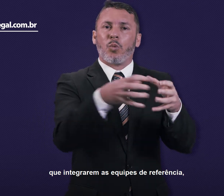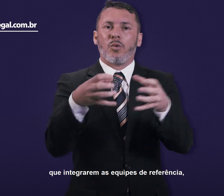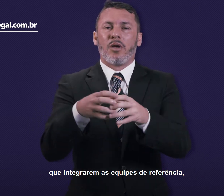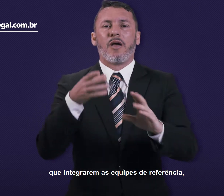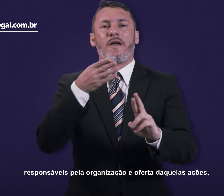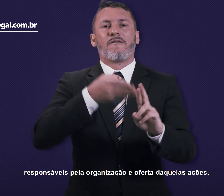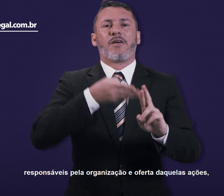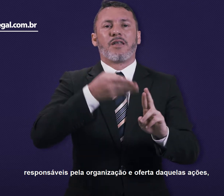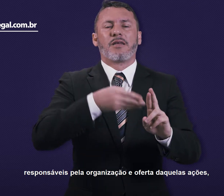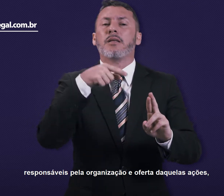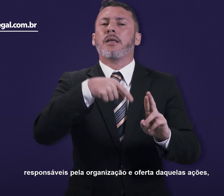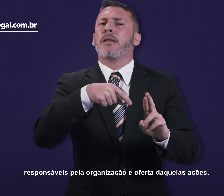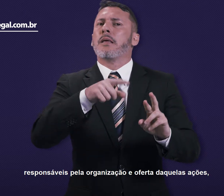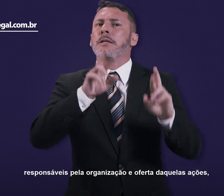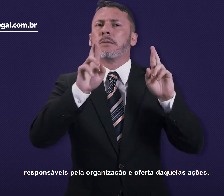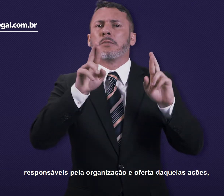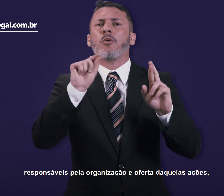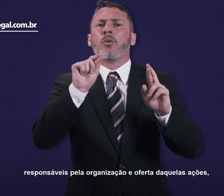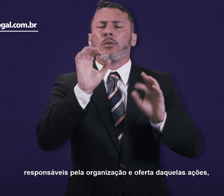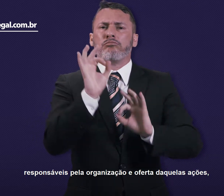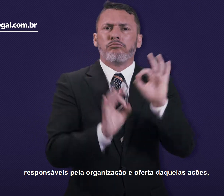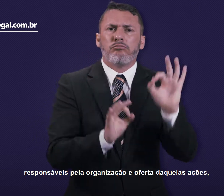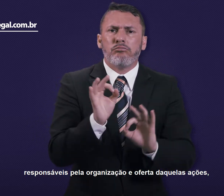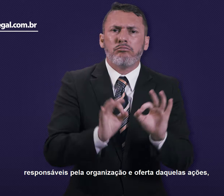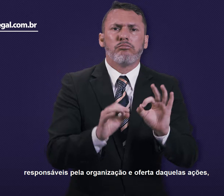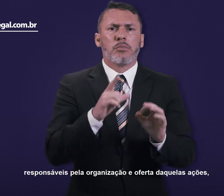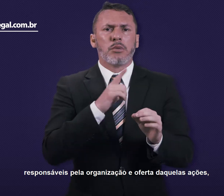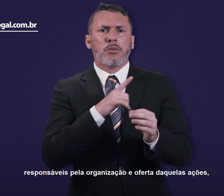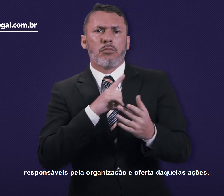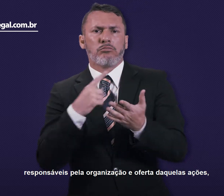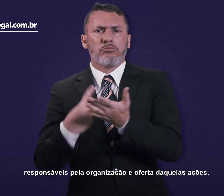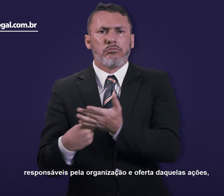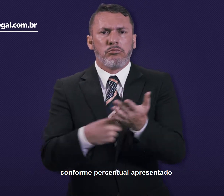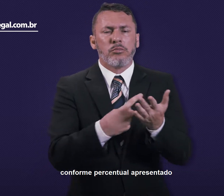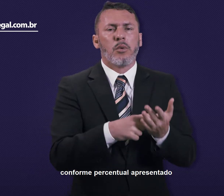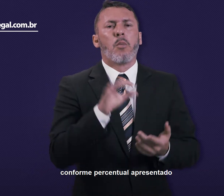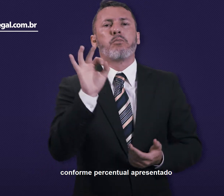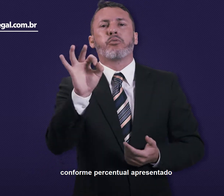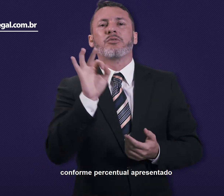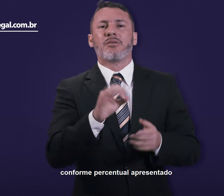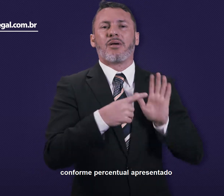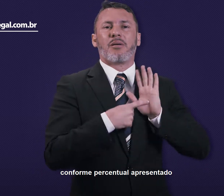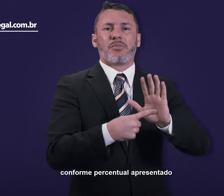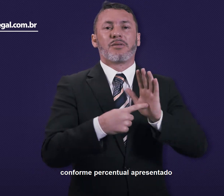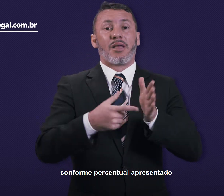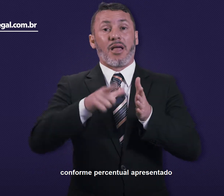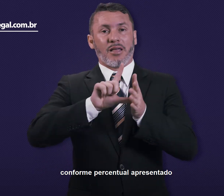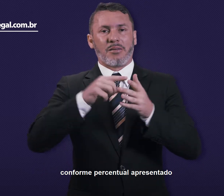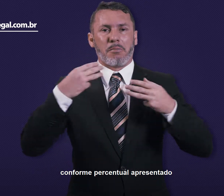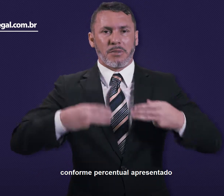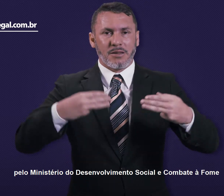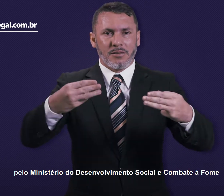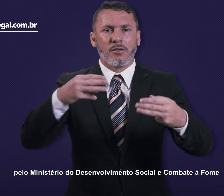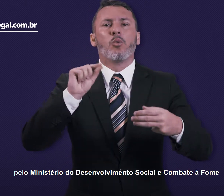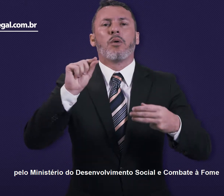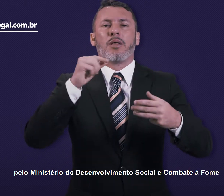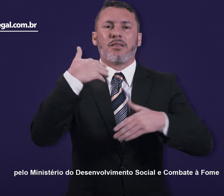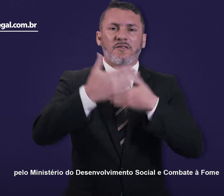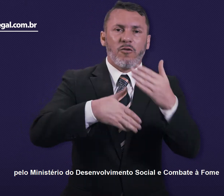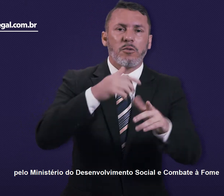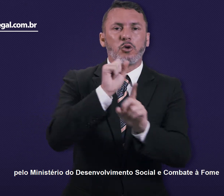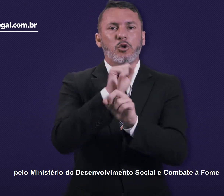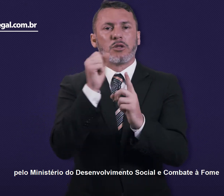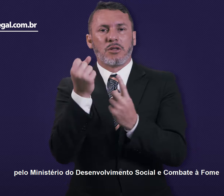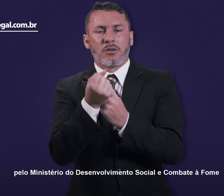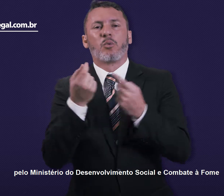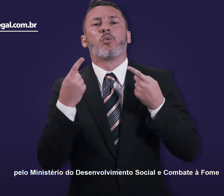de referência responsáveis pela organização e oferta daquelas ações, conforme percentual apresentado pelo Ministério